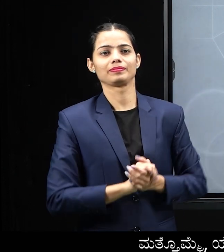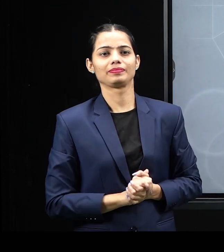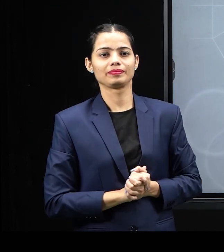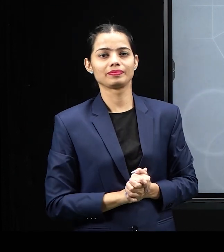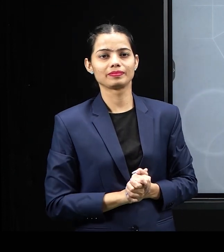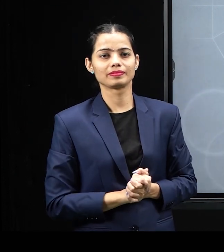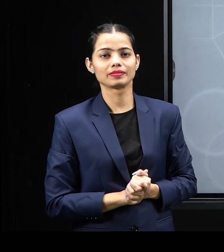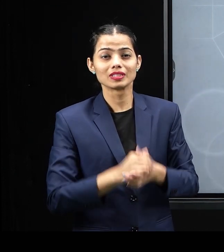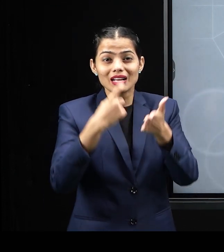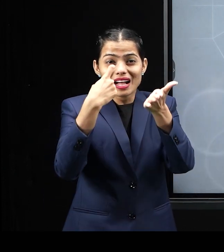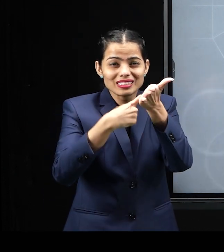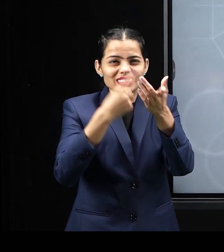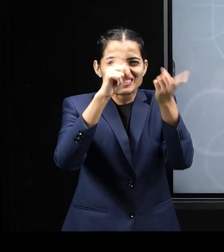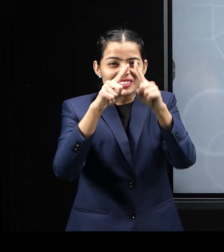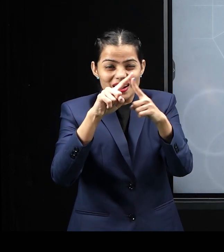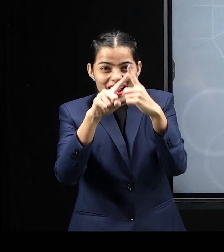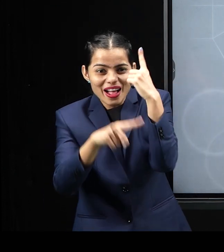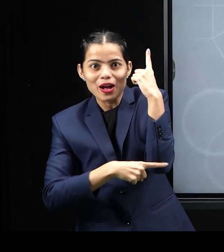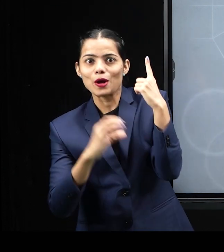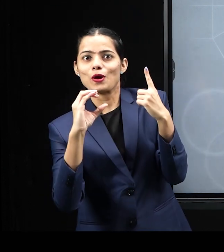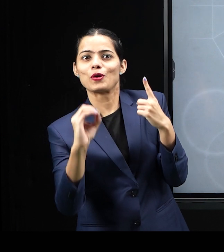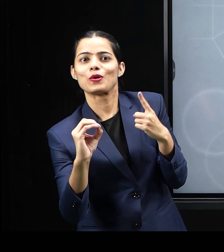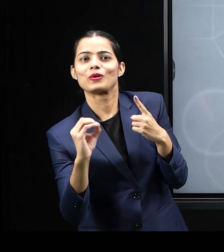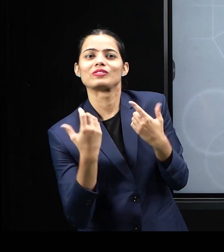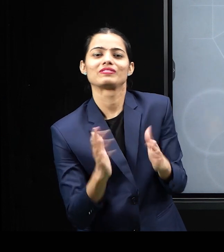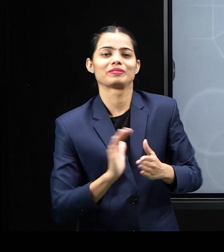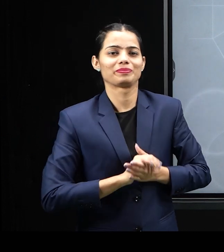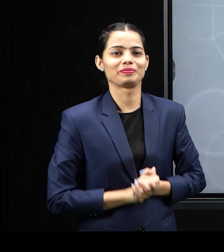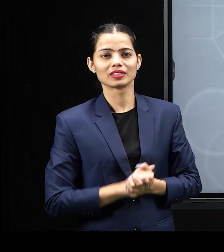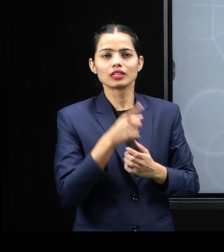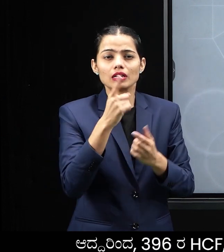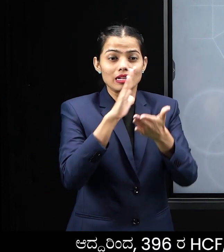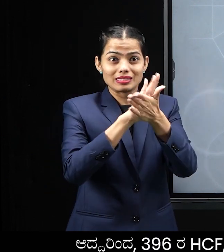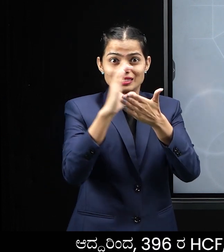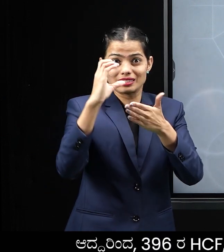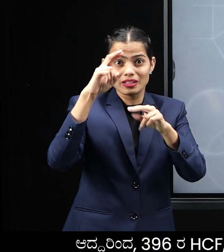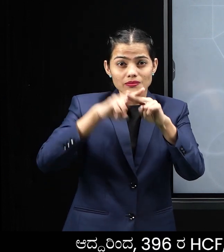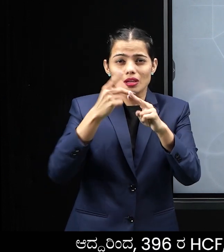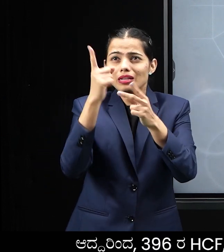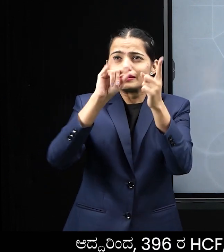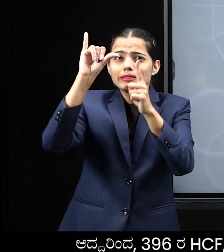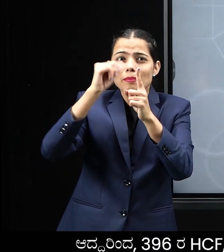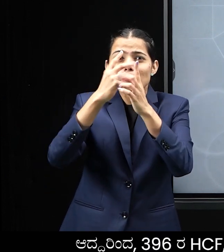ಅನ್ನು ಅನ್ವಯಿಸುವುದು. ಇಲ್ಲಿ ಶೇಷವು ಶೂನ್ಯವಾಗಿರುತ್ತದೆ. ಆದ್ದರಿಂದ